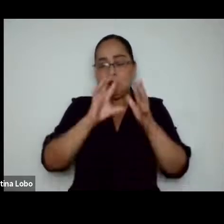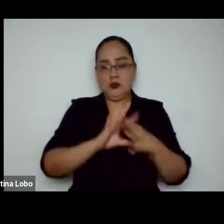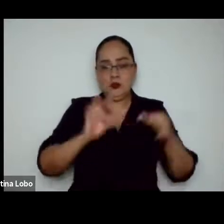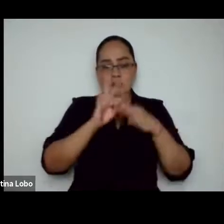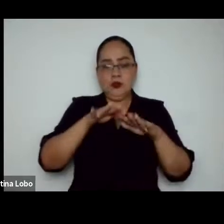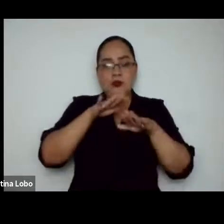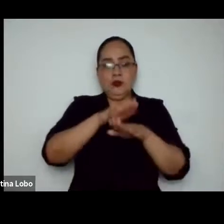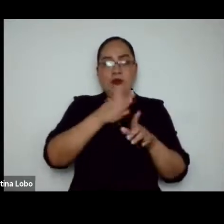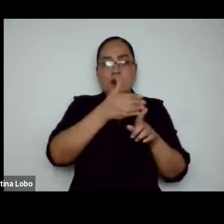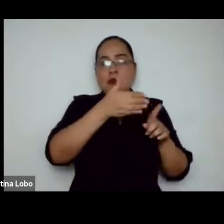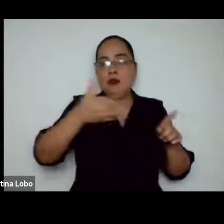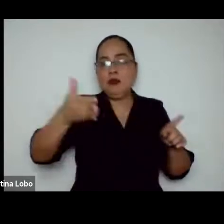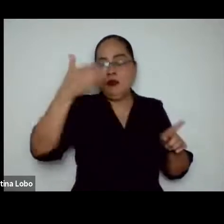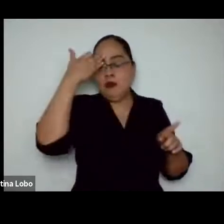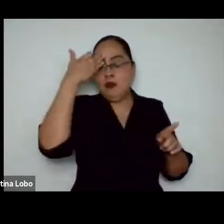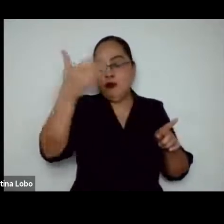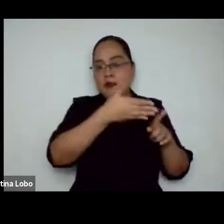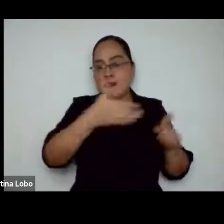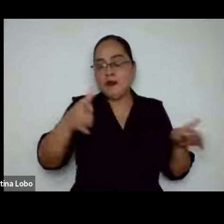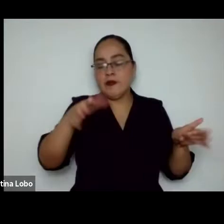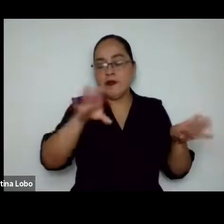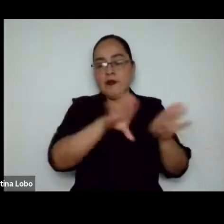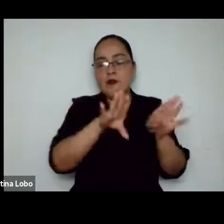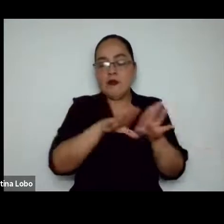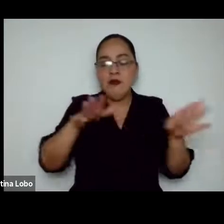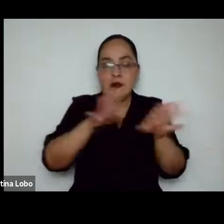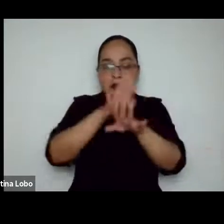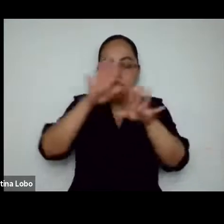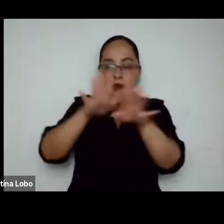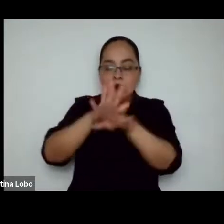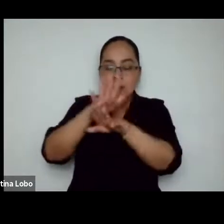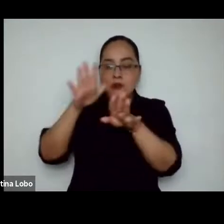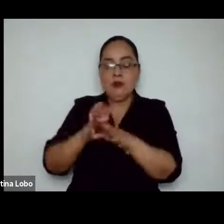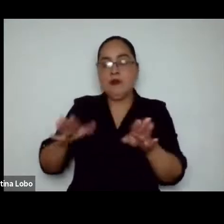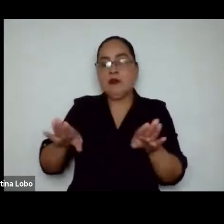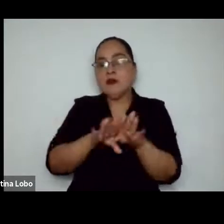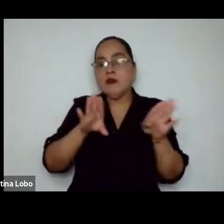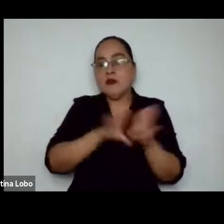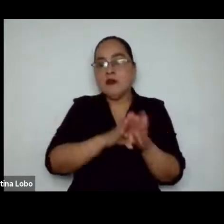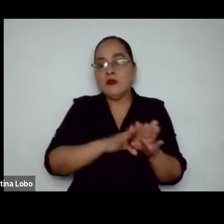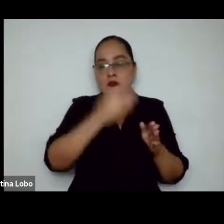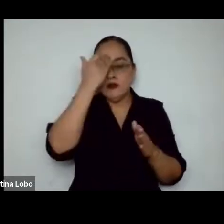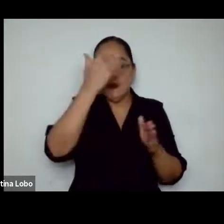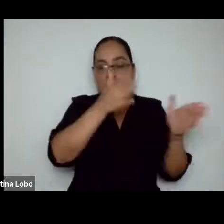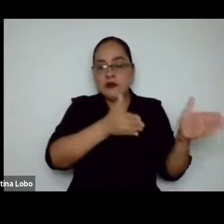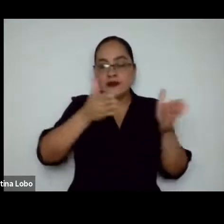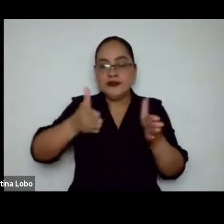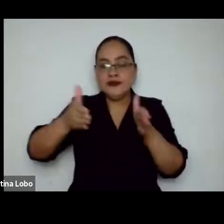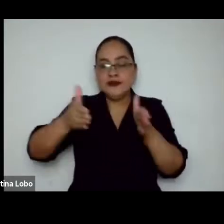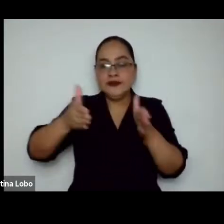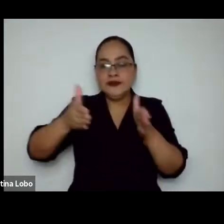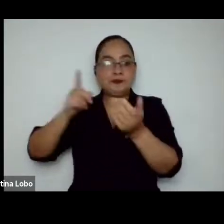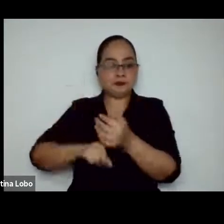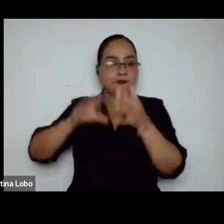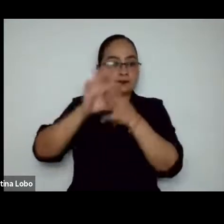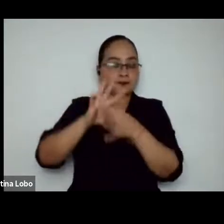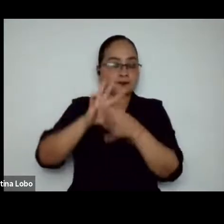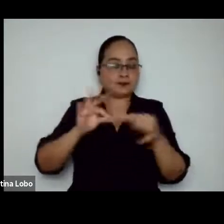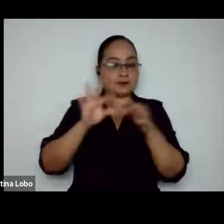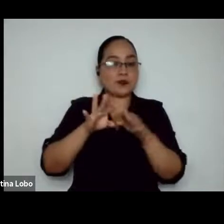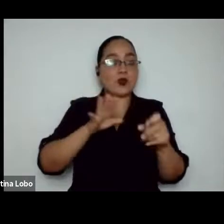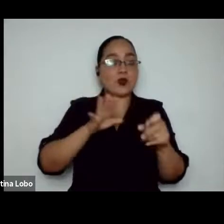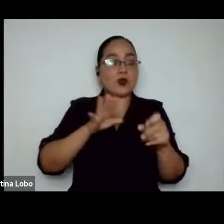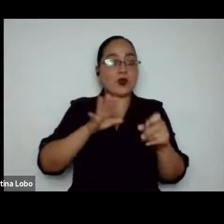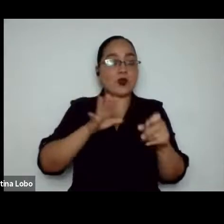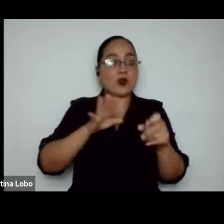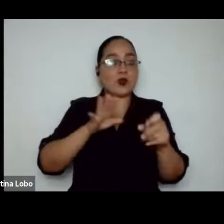sido su tránsito histórico, cuáles han sido las distintas etapas en las cuales, cómo se han sido concebidos, cuáles han sido su